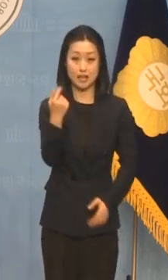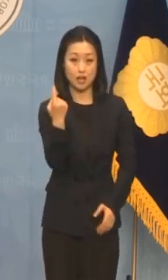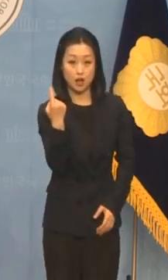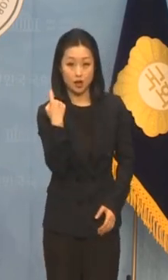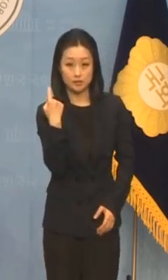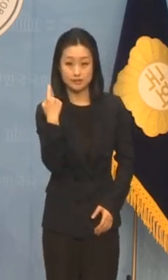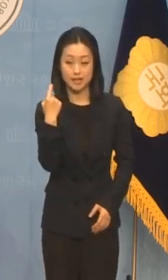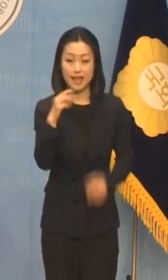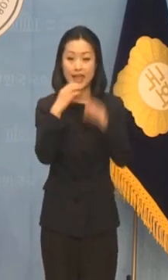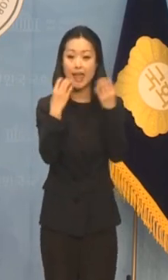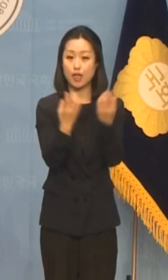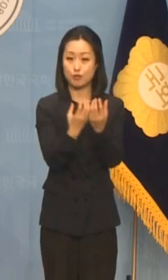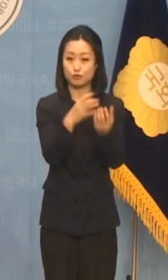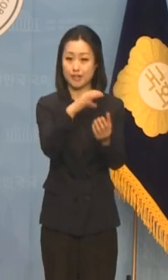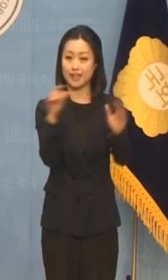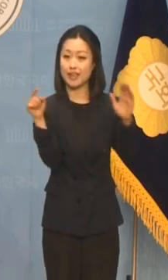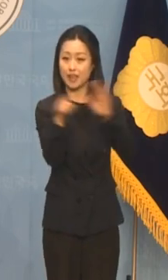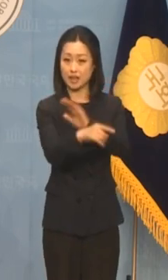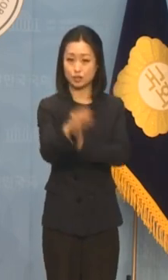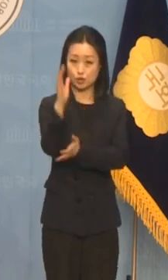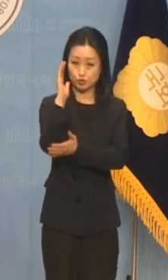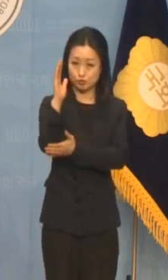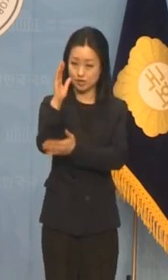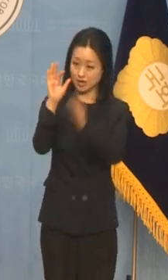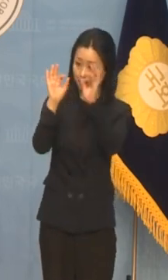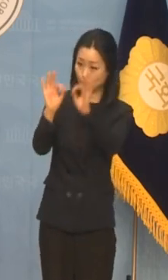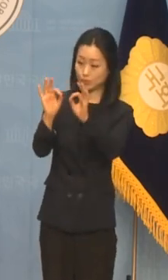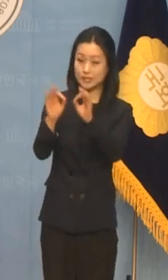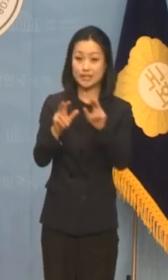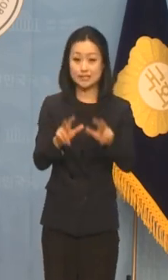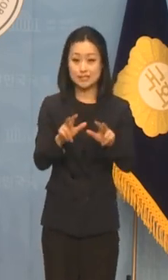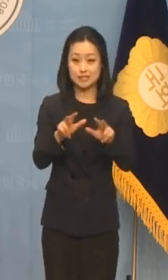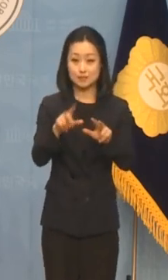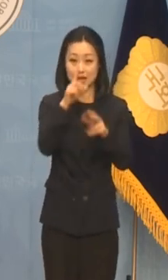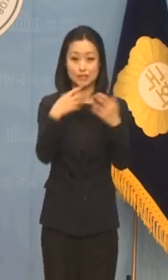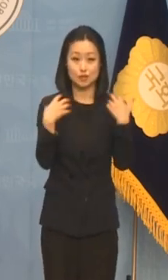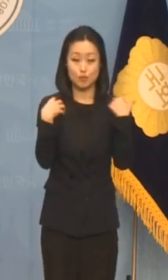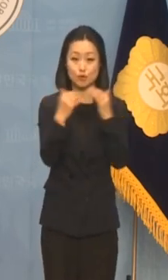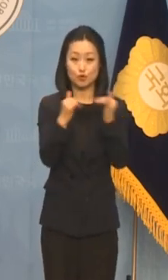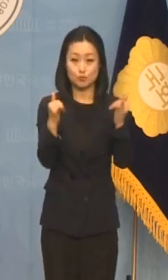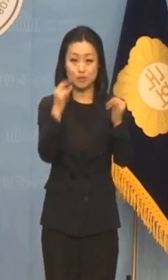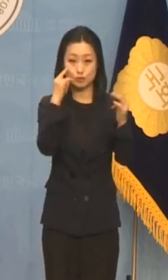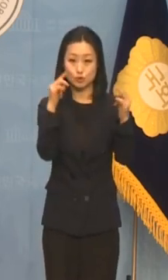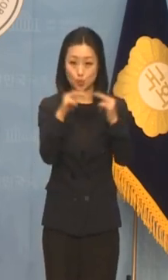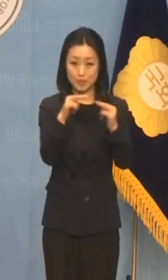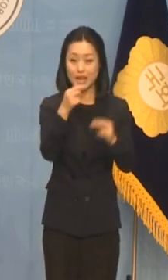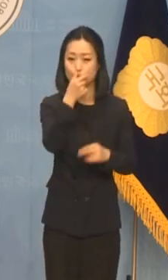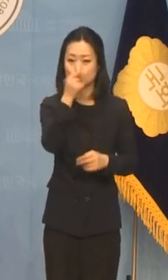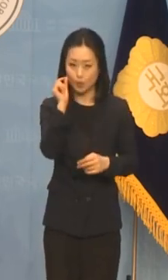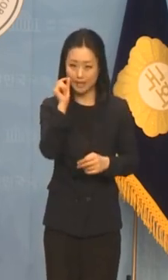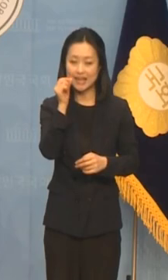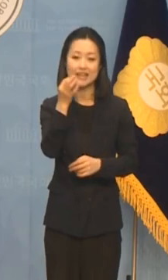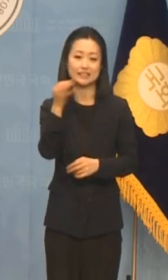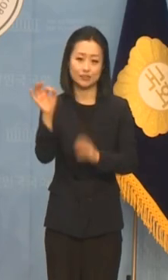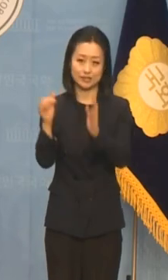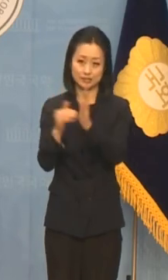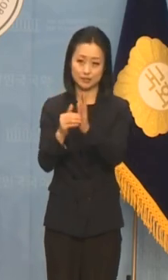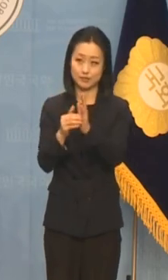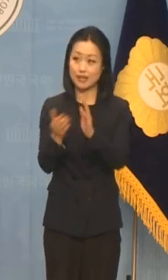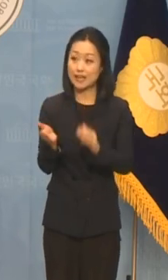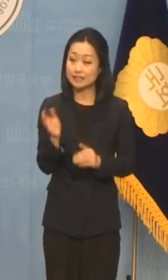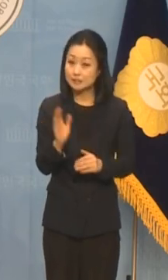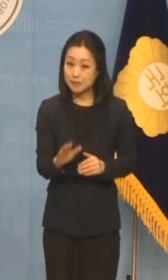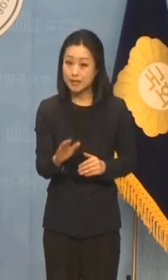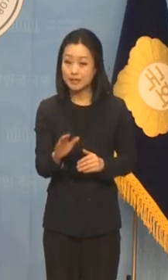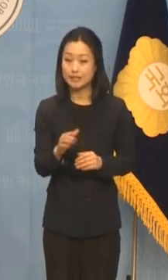해운대 유세를 통해서 현 정부가 국민의 눈높이에 부족한 것은 있다고 시인하면서도